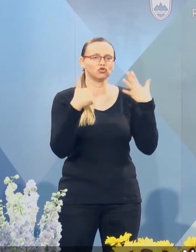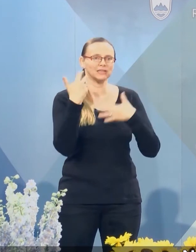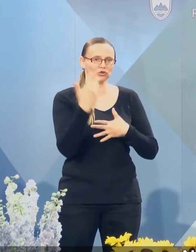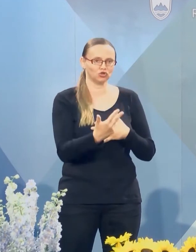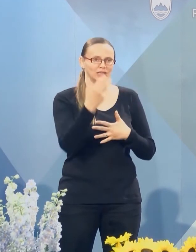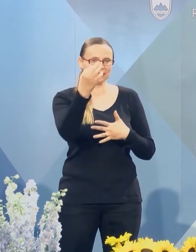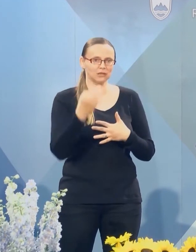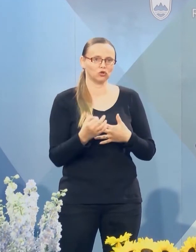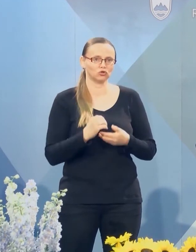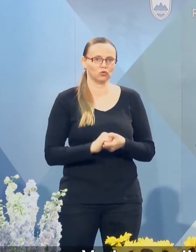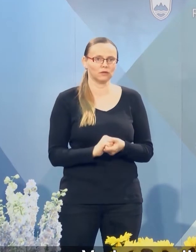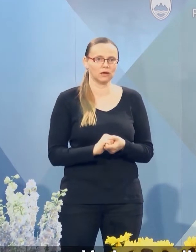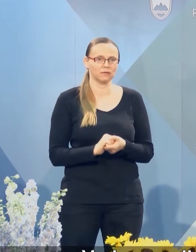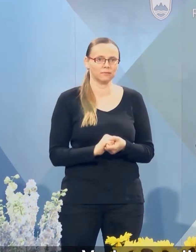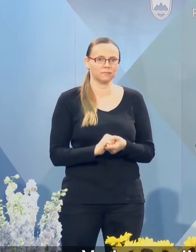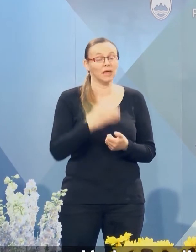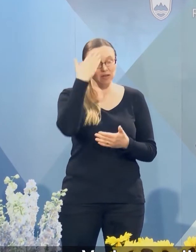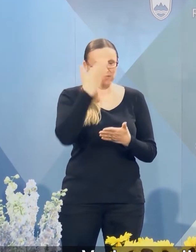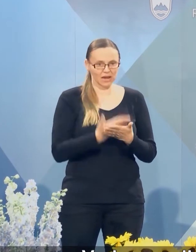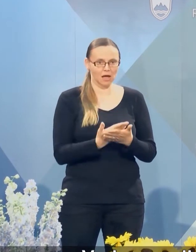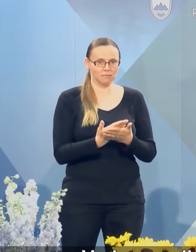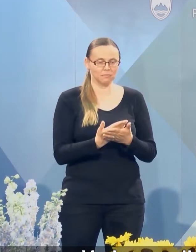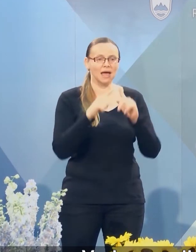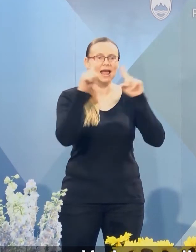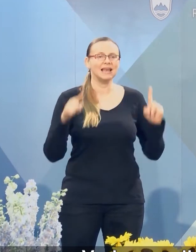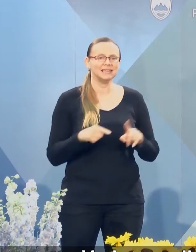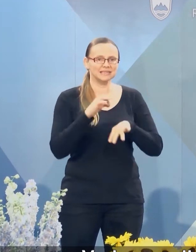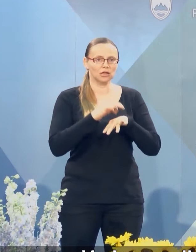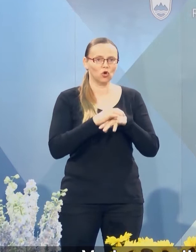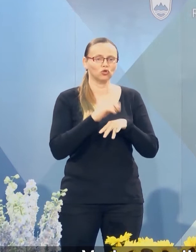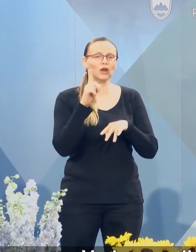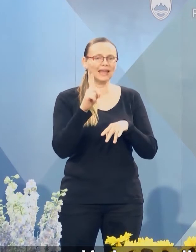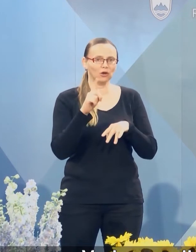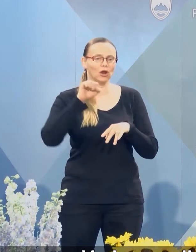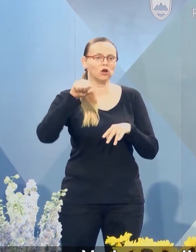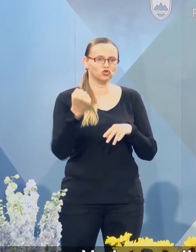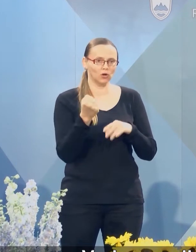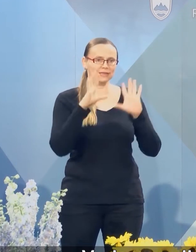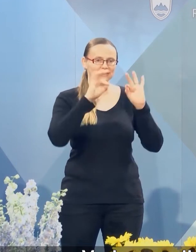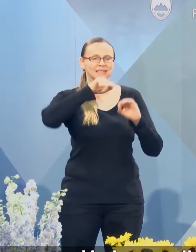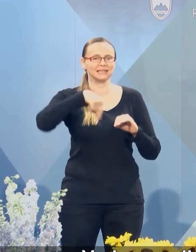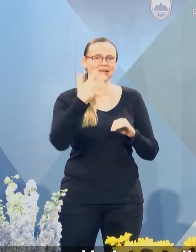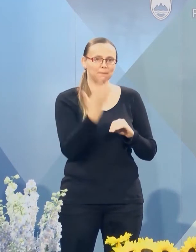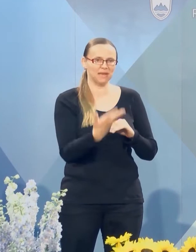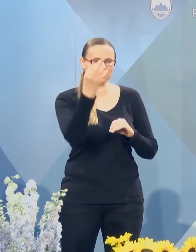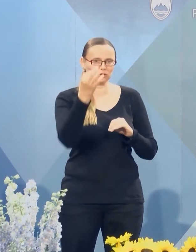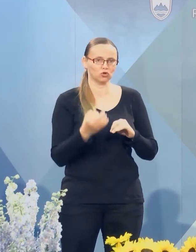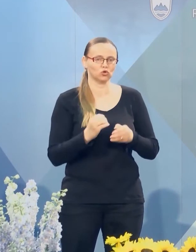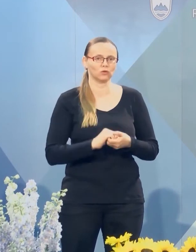16,46 odstotka, Verjamem lista dr. Igora Šoltesa 10,50